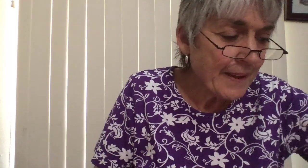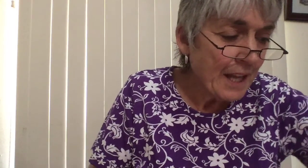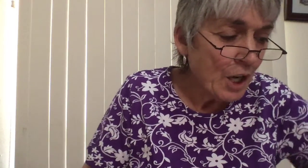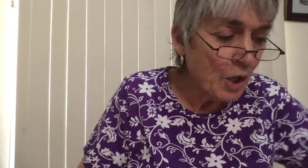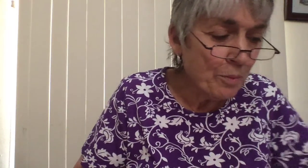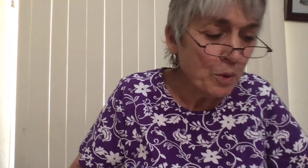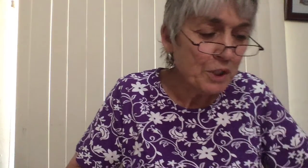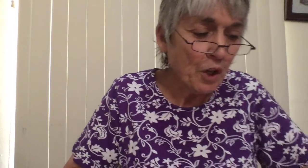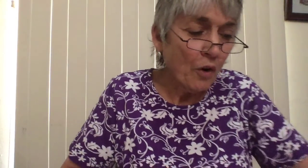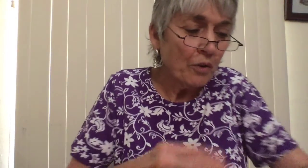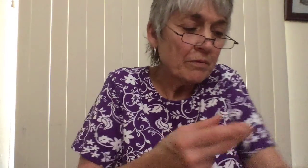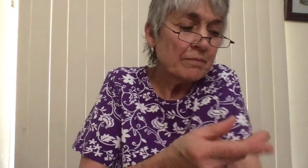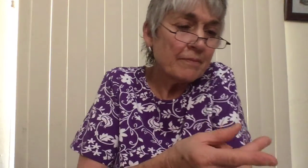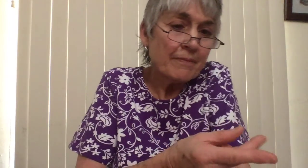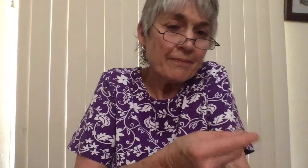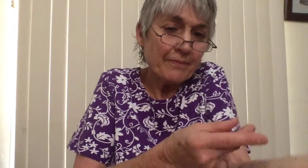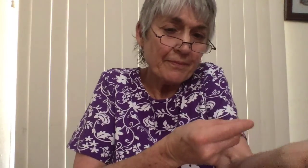le mouton,